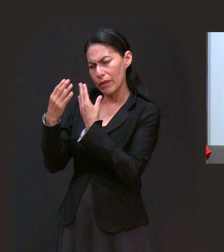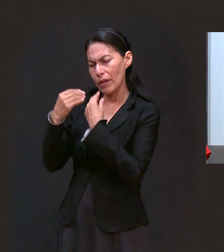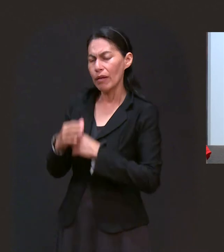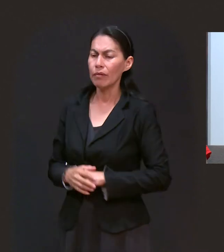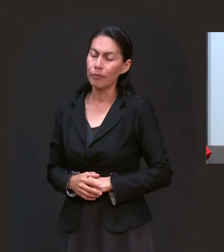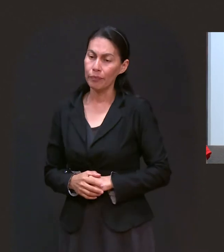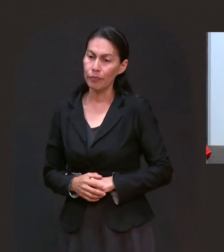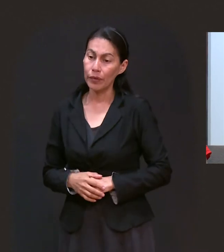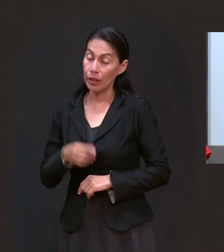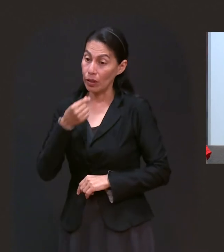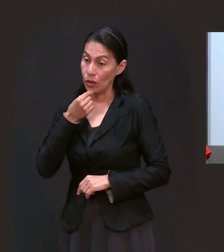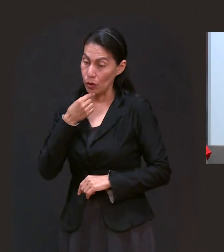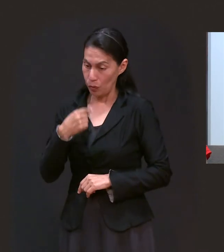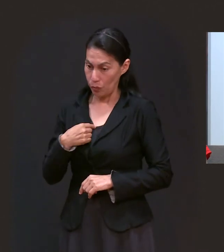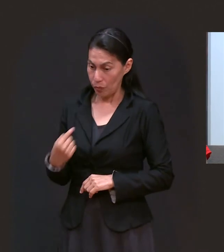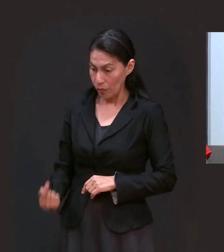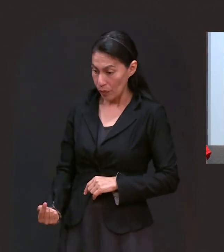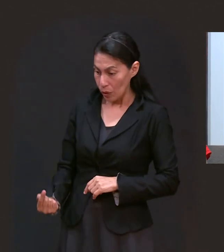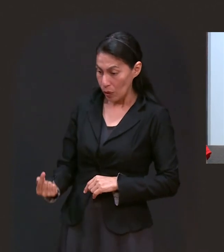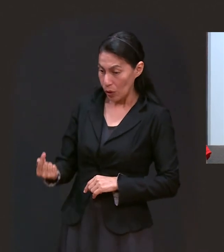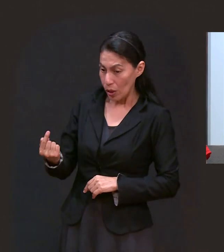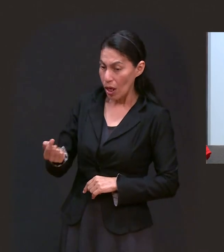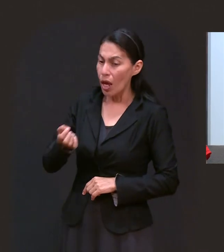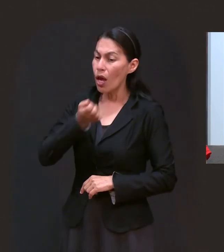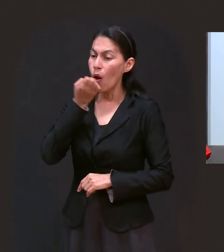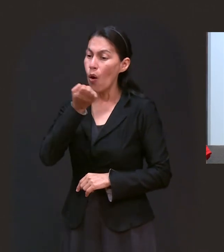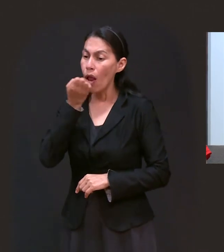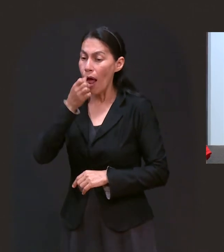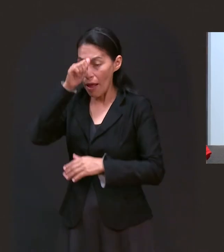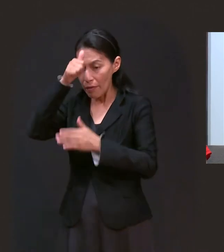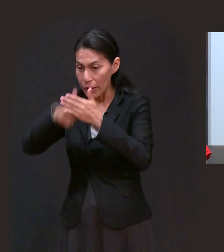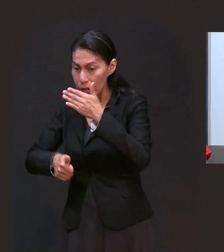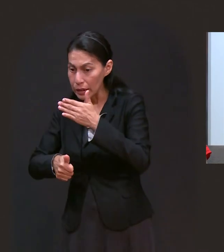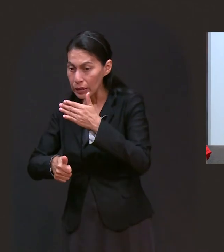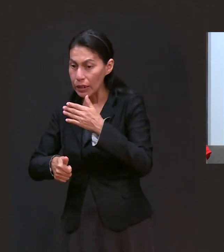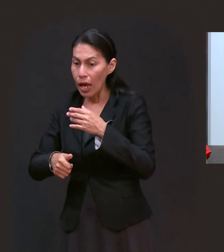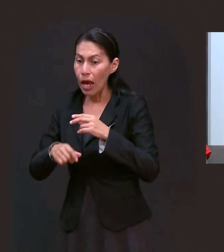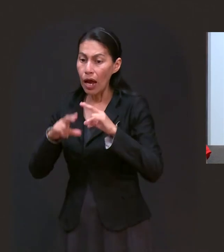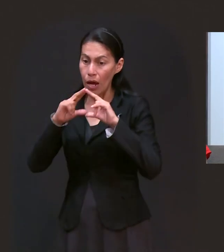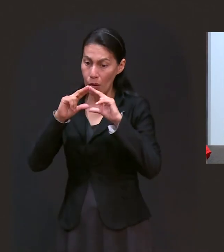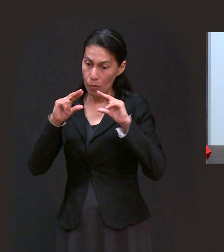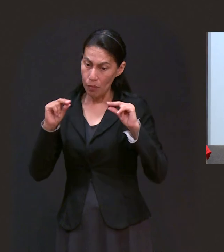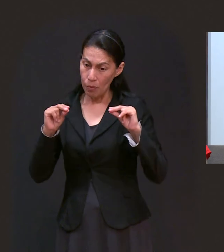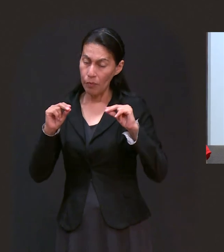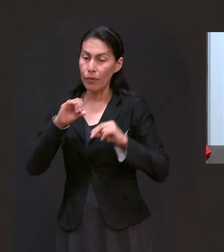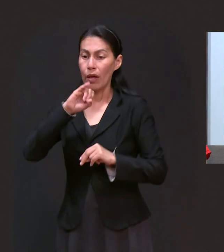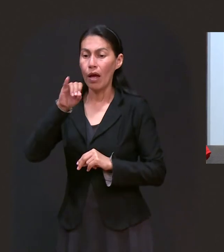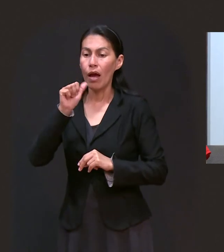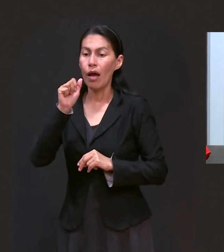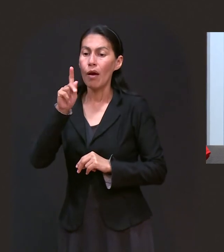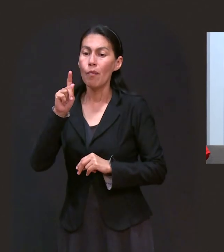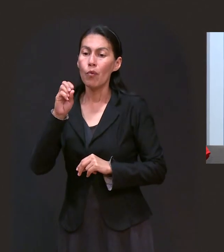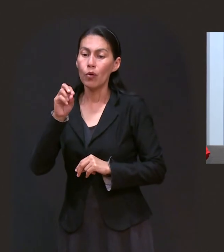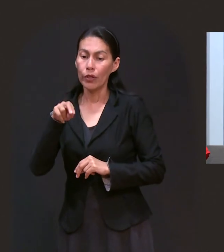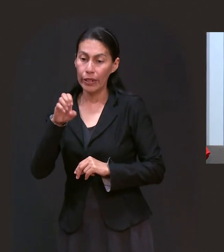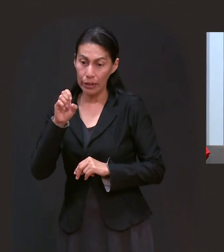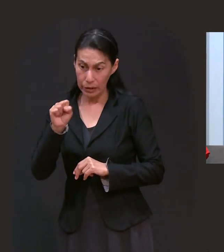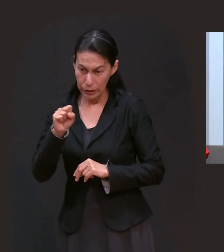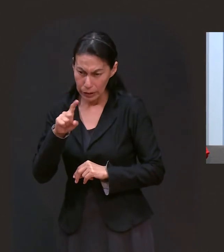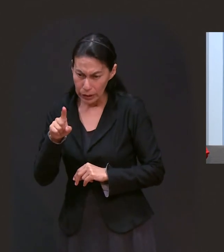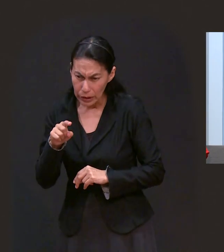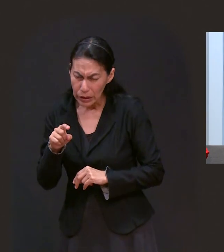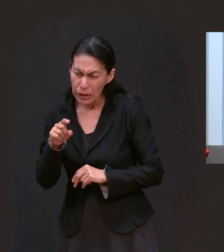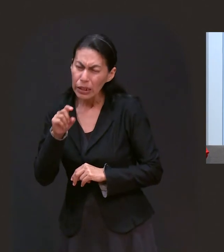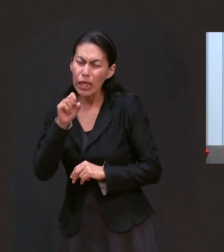en donde desde chico ya existía una escuela adventista de origen japonés y ahí nos